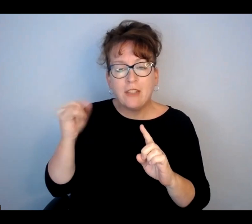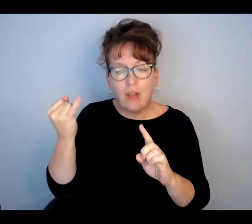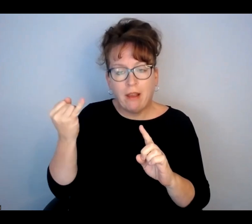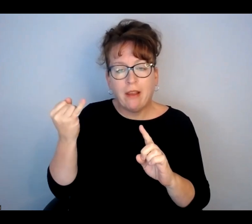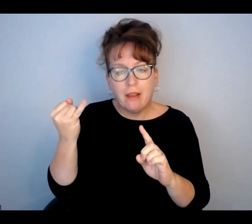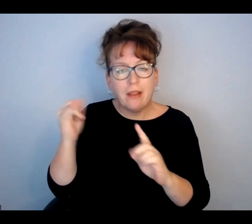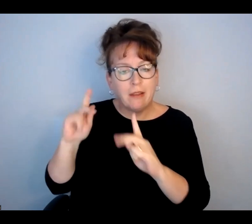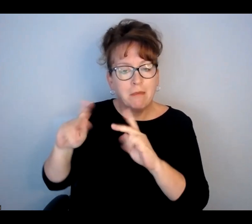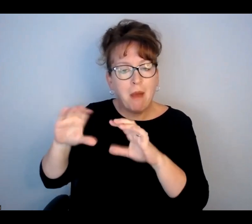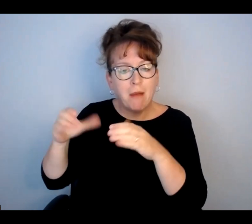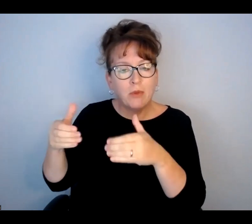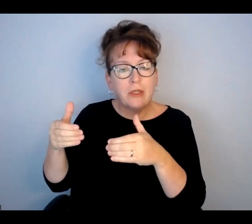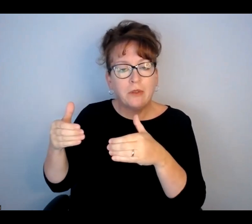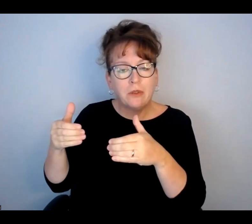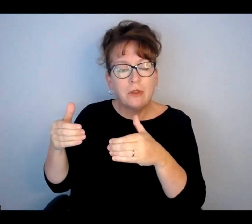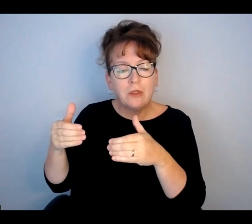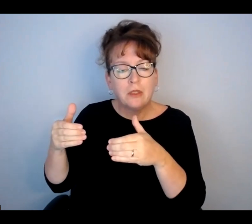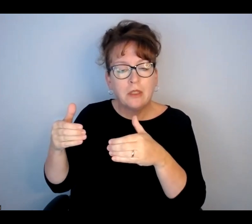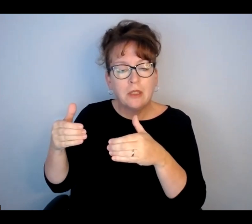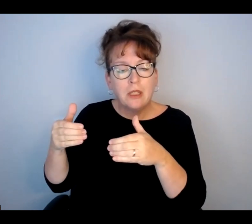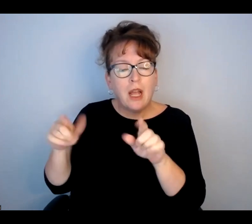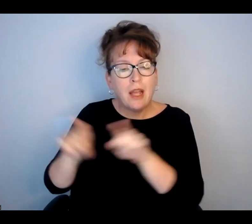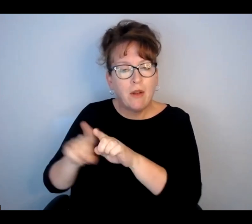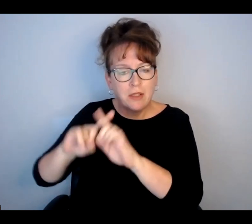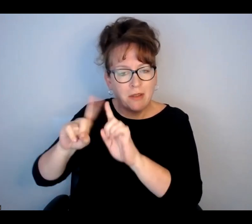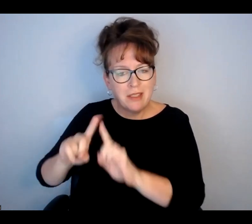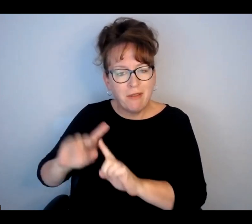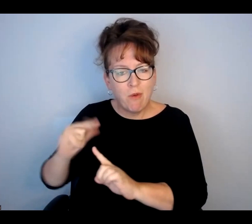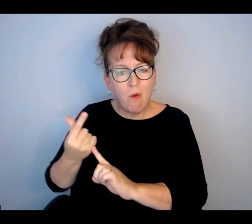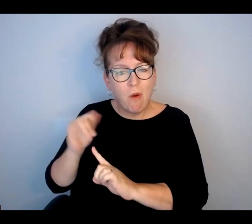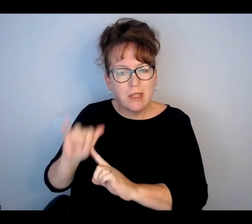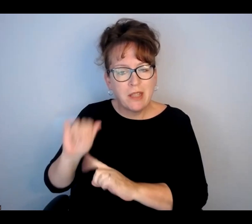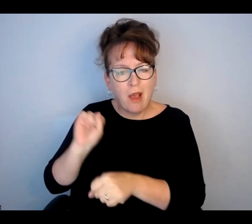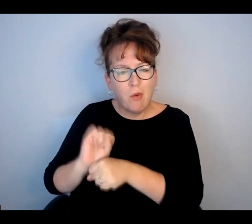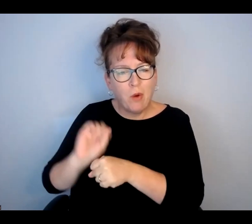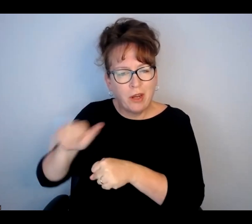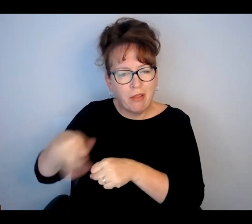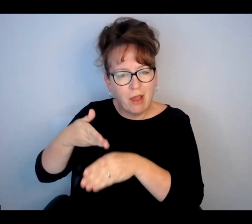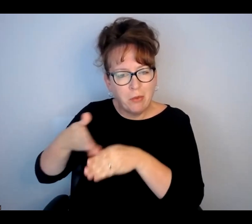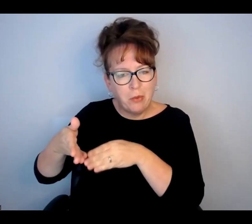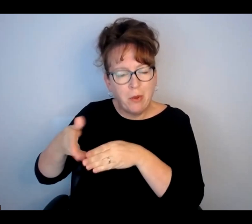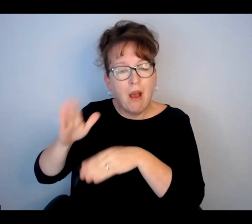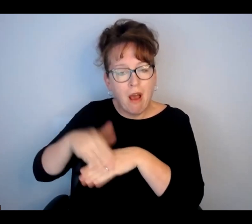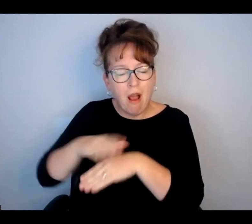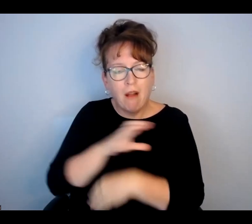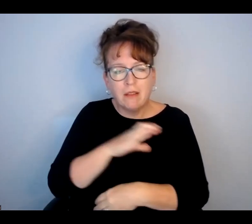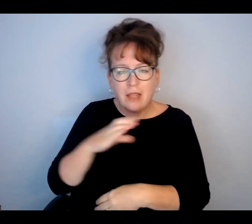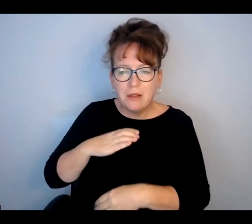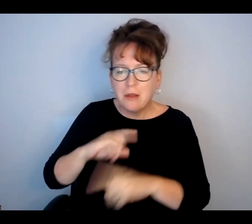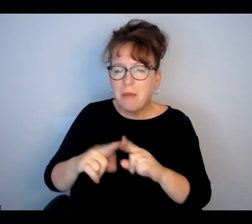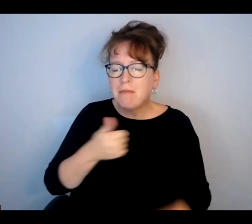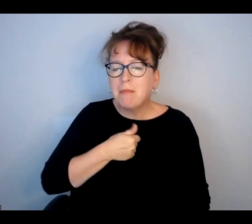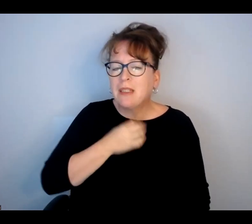ambientales y de poblaciones de Justicia ambiental y